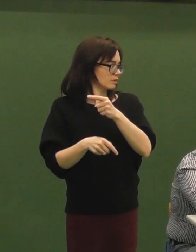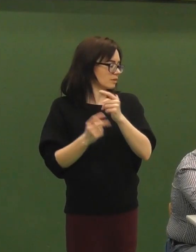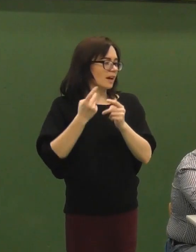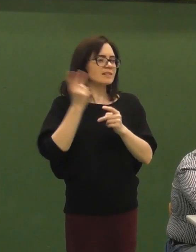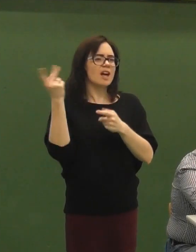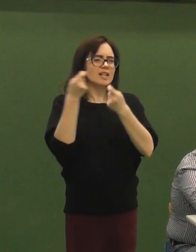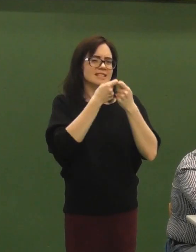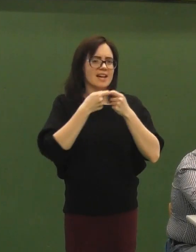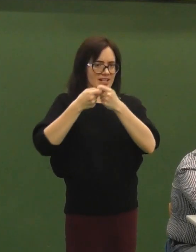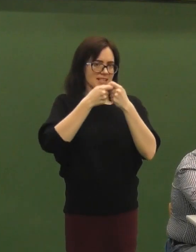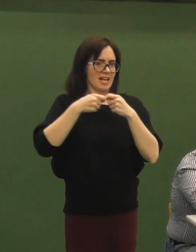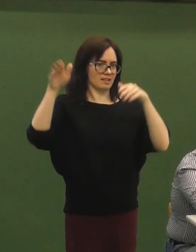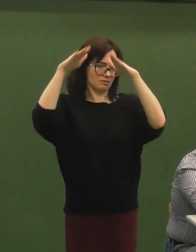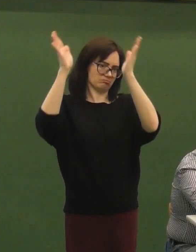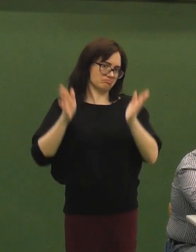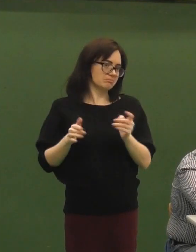szakszervezetet, amely ért